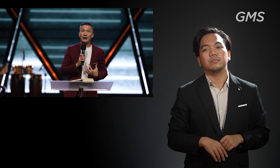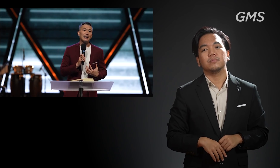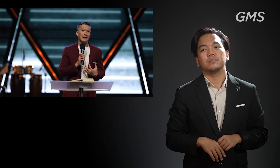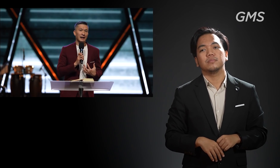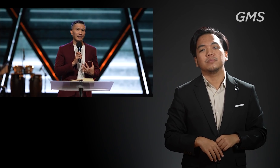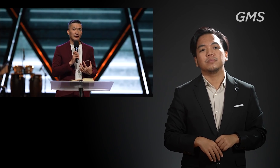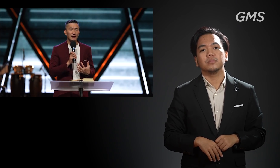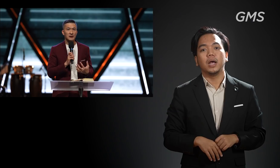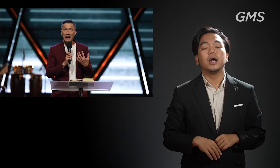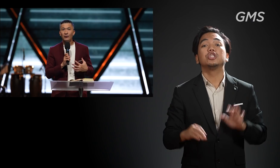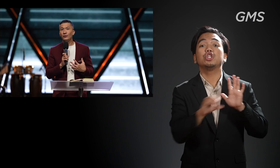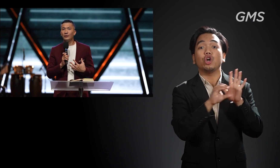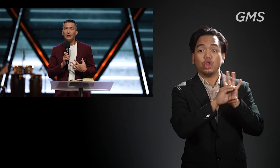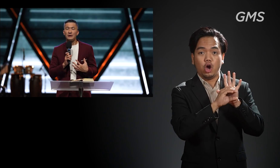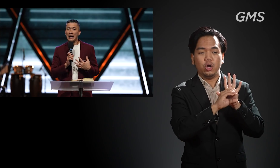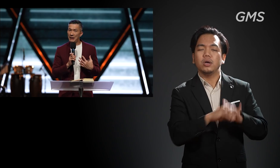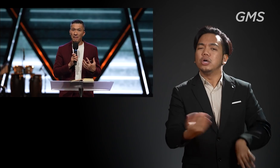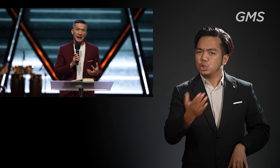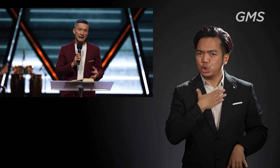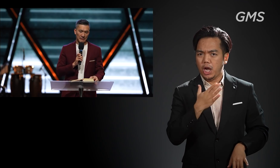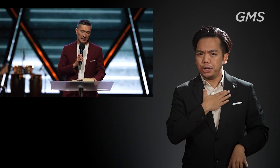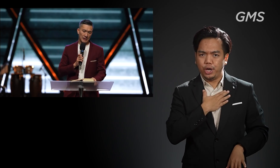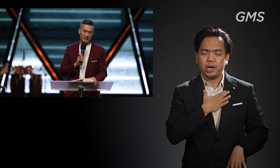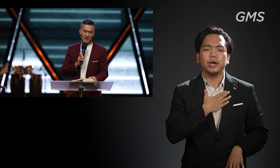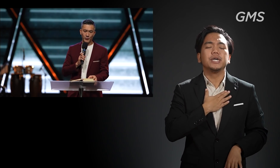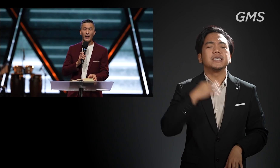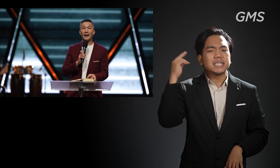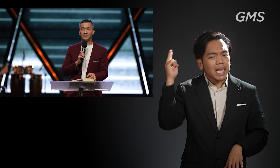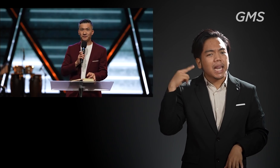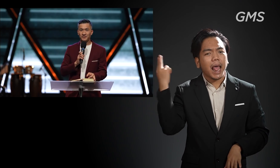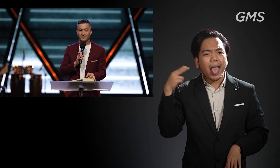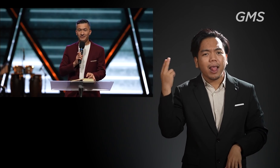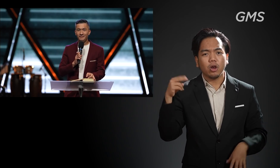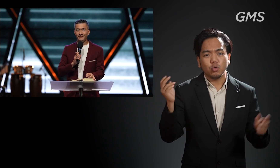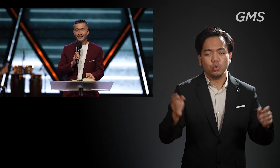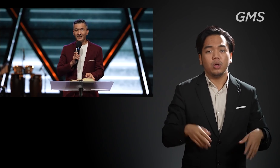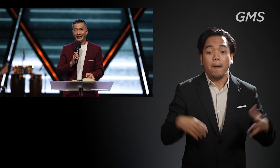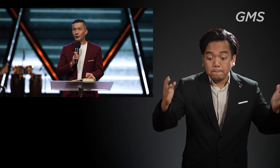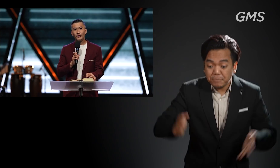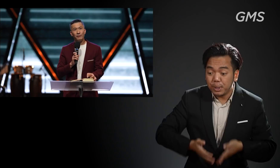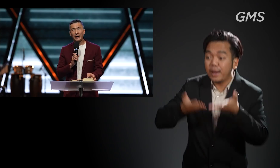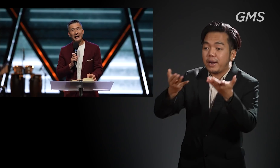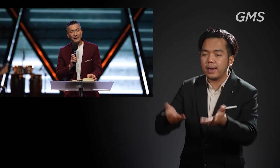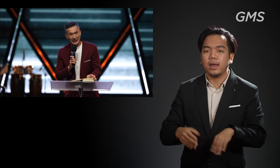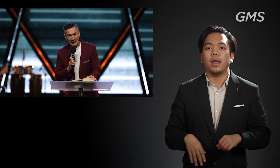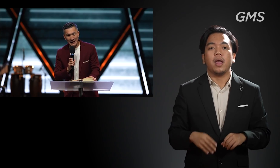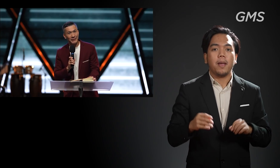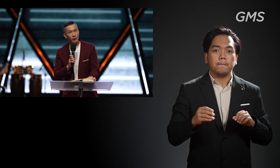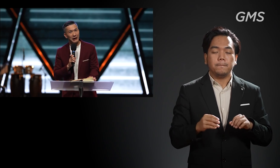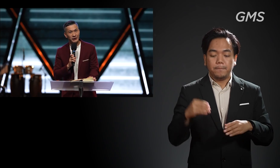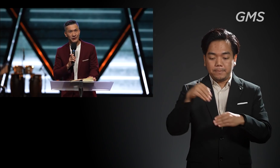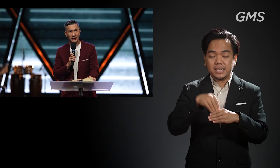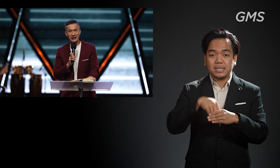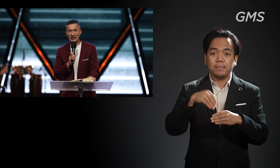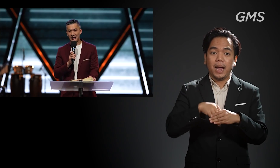Yang saya lakukan adalah selalu saya mengembalikan persembahan persepuluhan. Itu sudah bukan lagi pertanyaan,